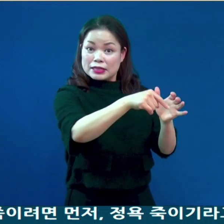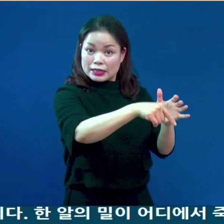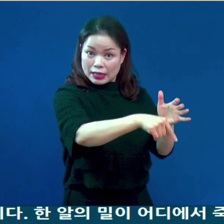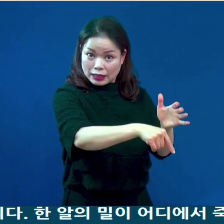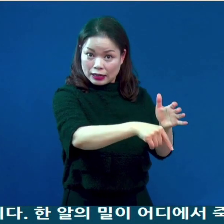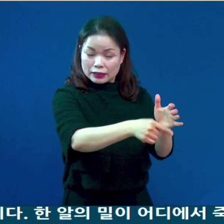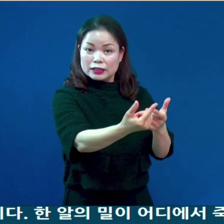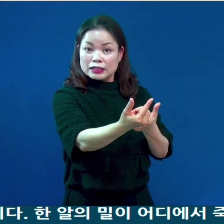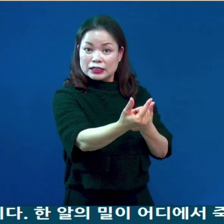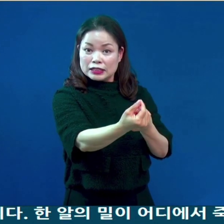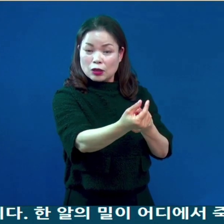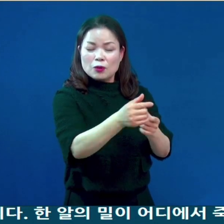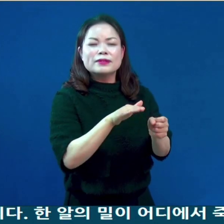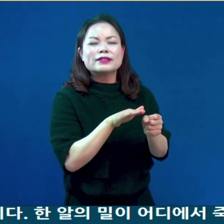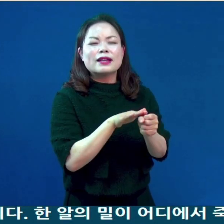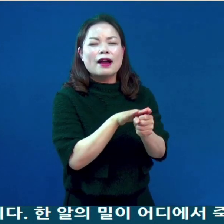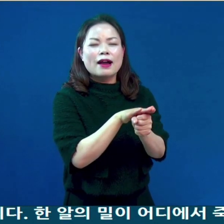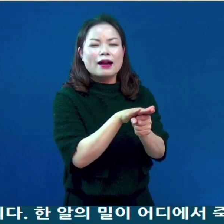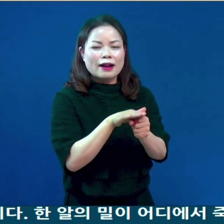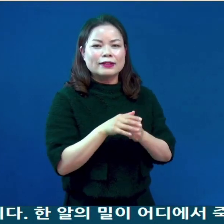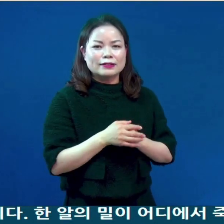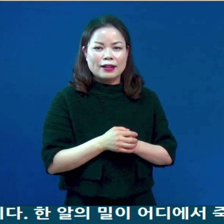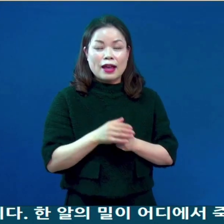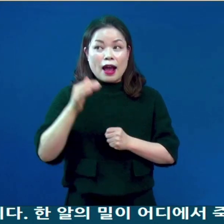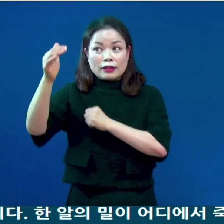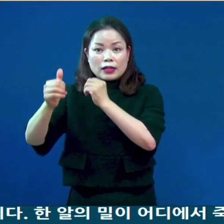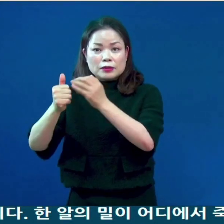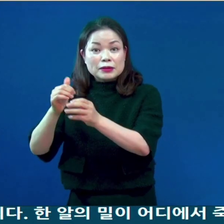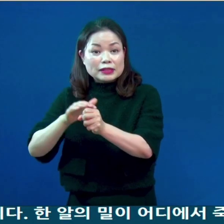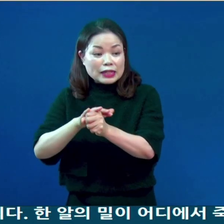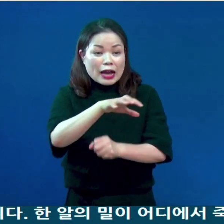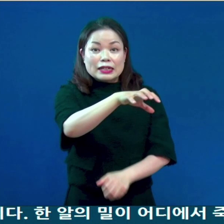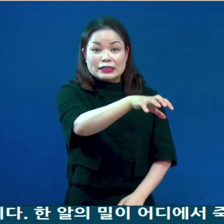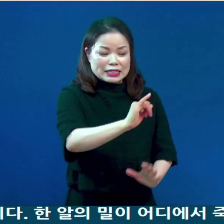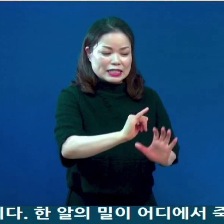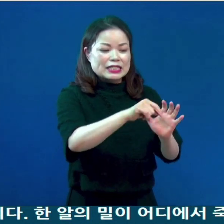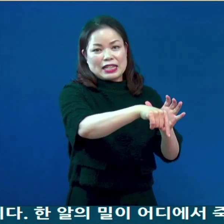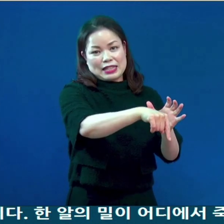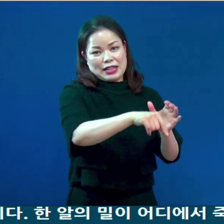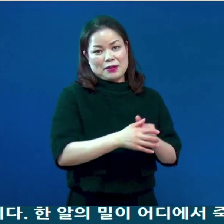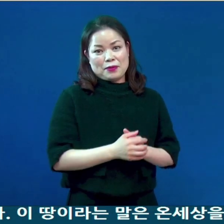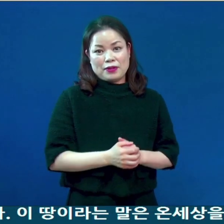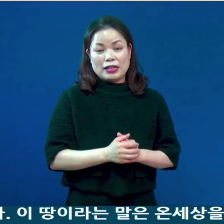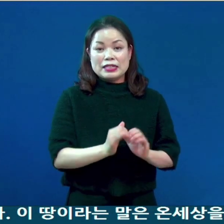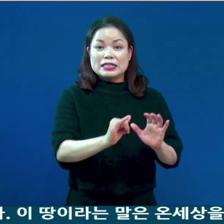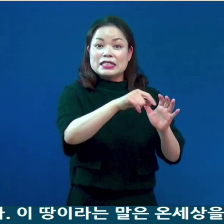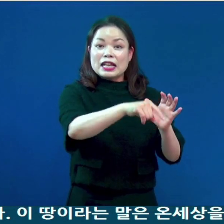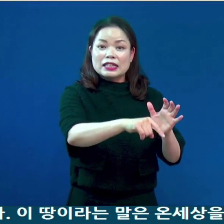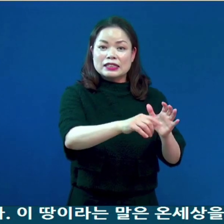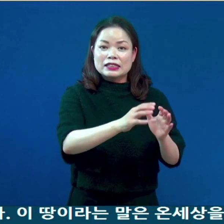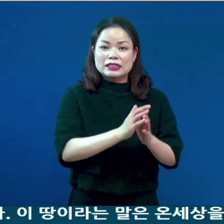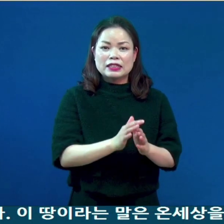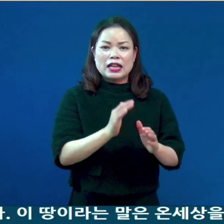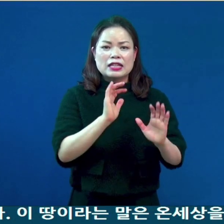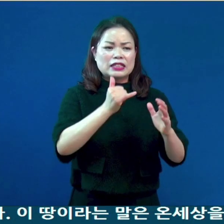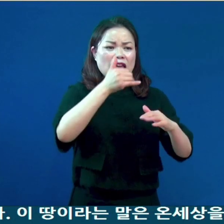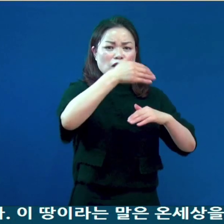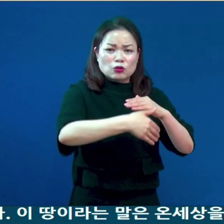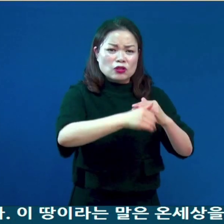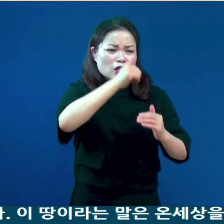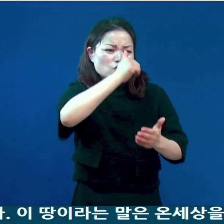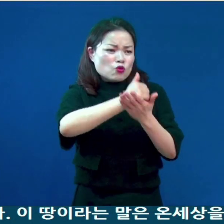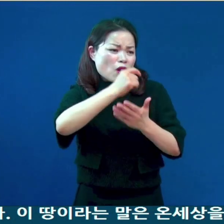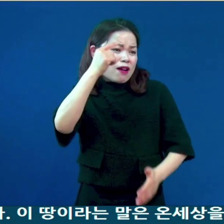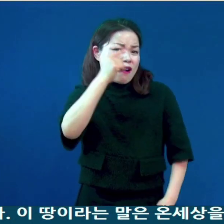세상을 이처럼 사랑하사. 하나님이 사랑하신 장소가 이 세상이라는 겁니다. 이 세상에 세속도 있습니다.